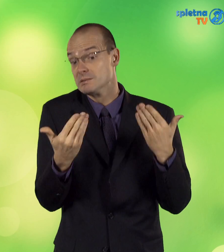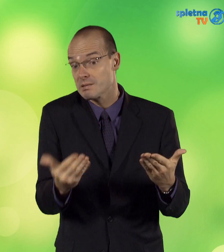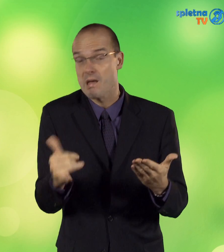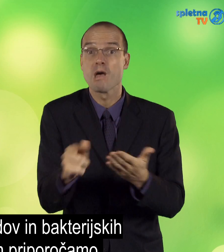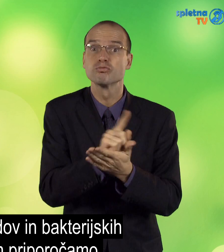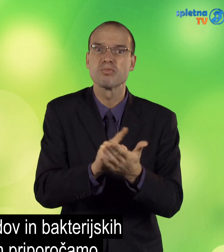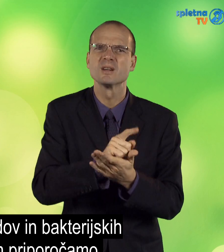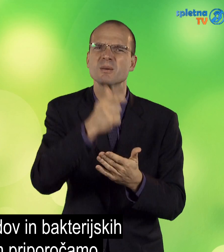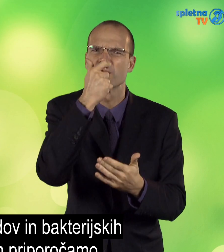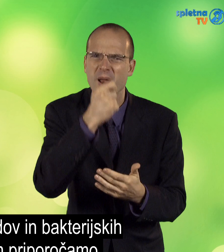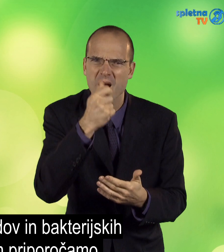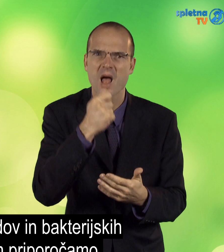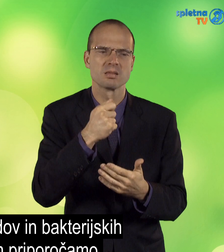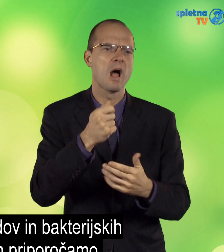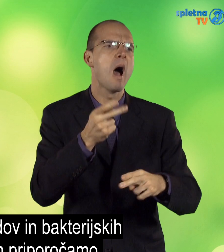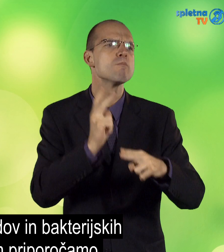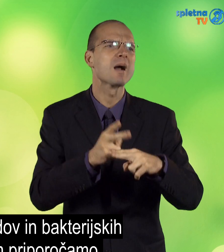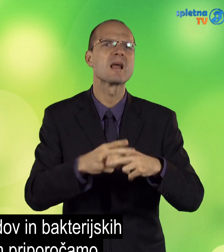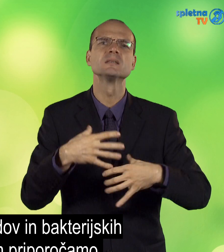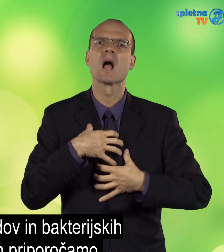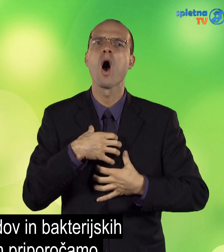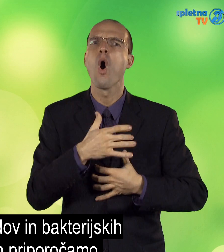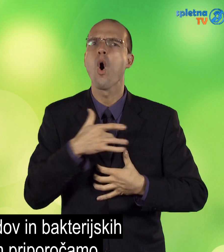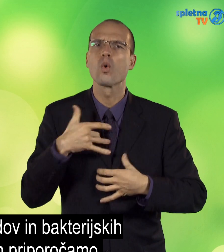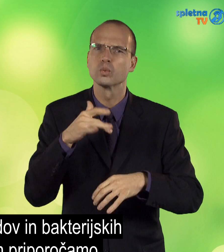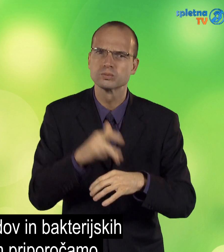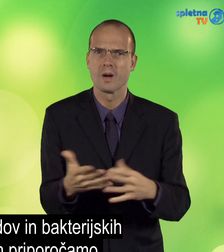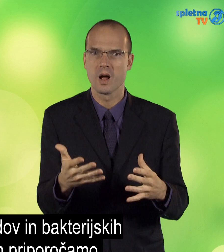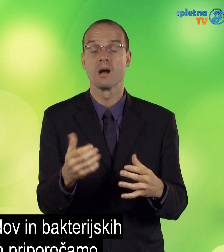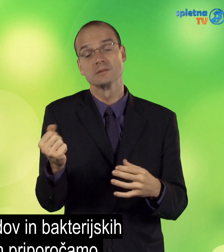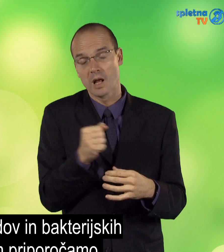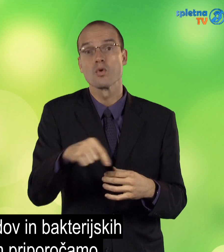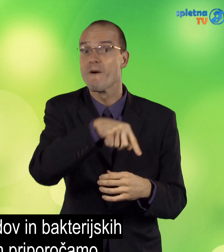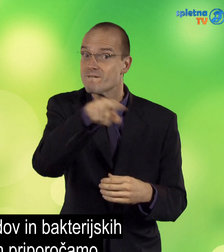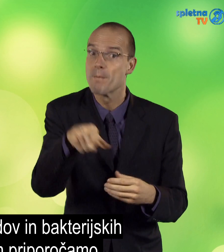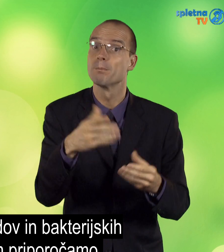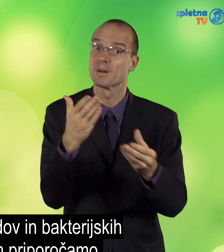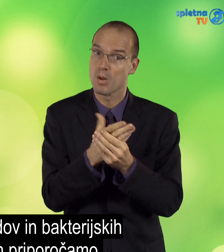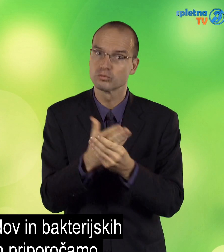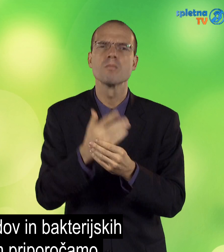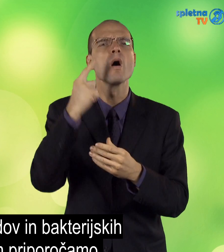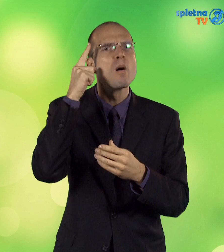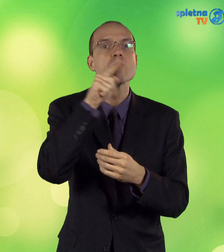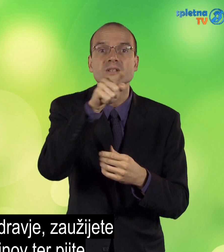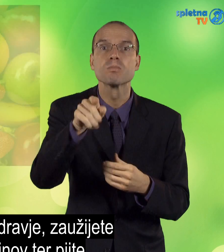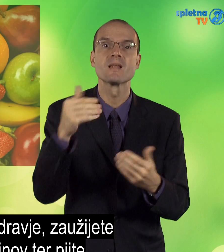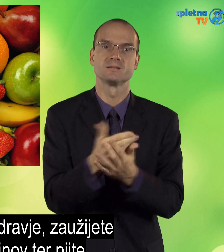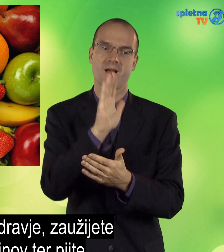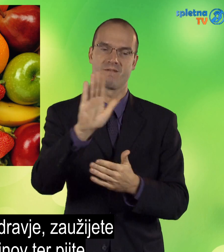Zdaj je čas prehladov in bakterijskih okužb, zato vam priporočamo, da poskrbite za zdravje, zaužijte dosti vitaminov ter pijte